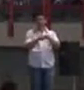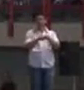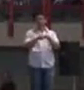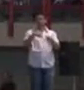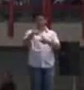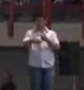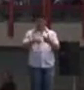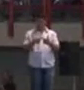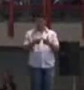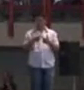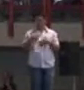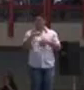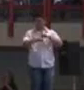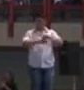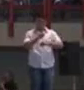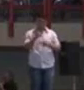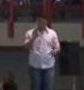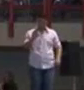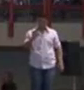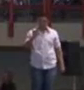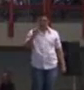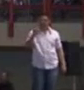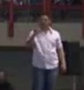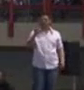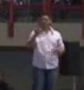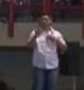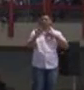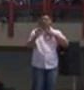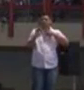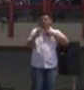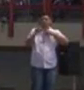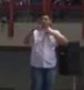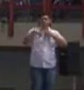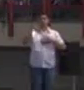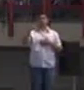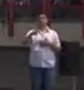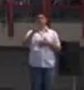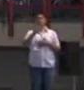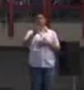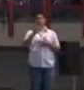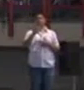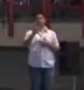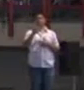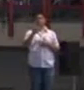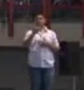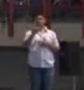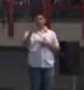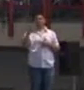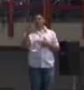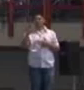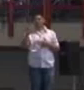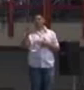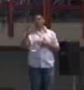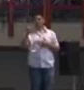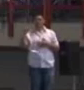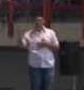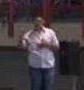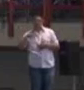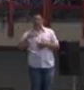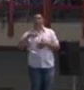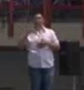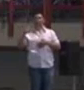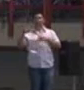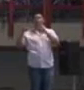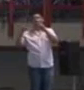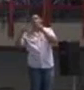a trigonometria do ciclo trigonométrico, certo? Que é aquela onde a gente faz aquela história de redução